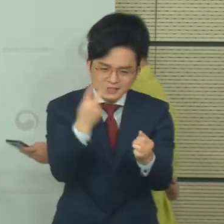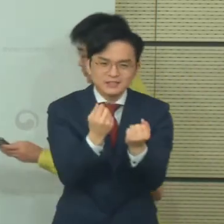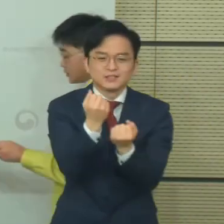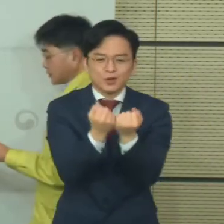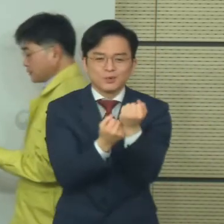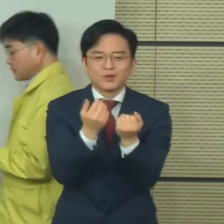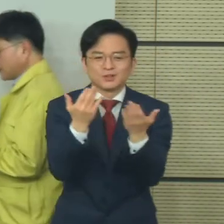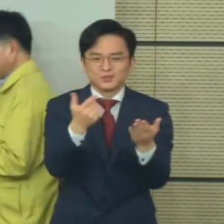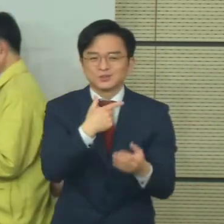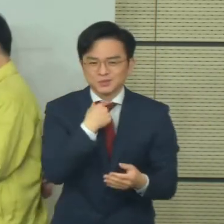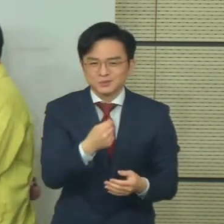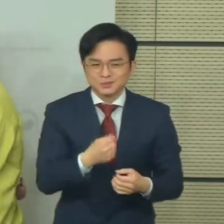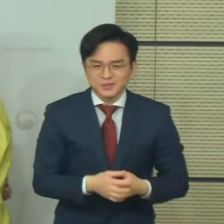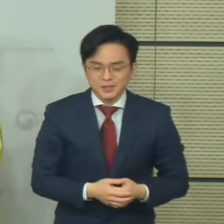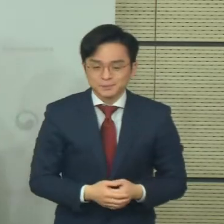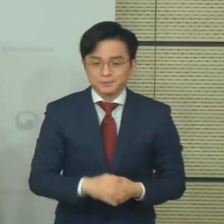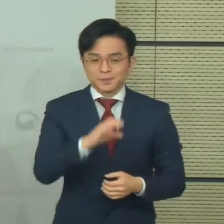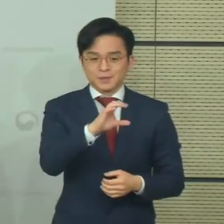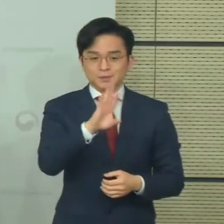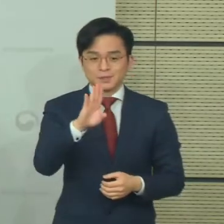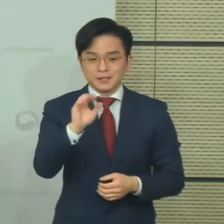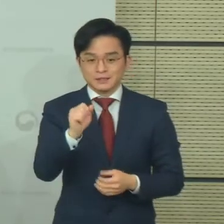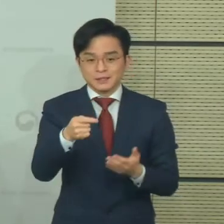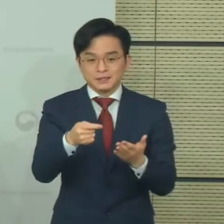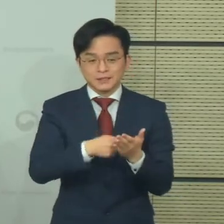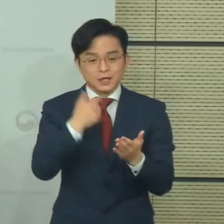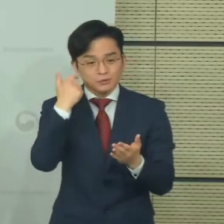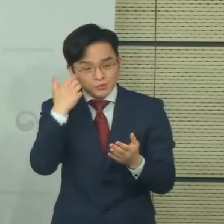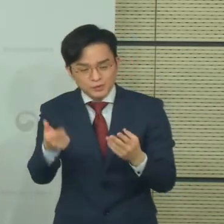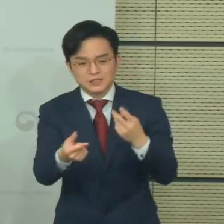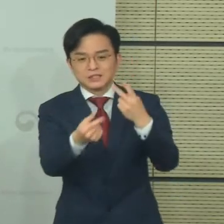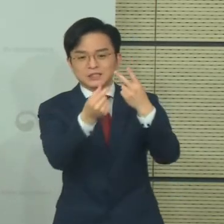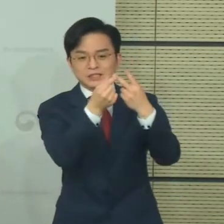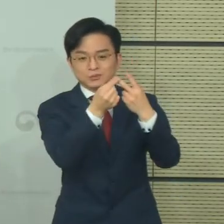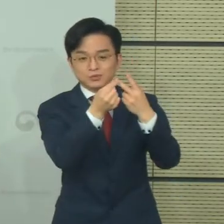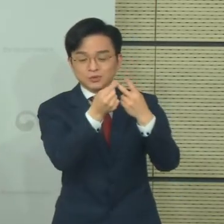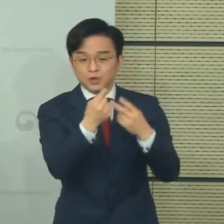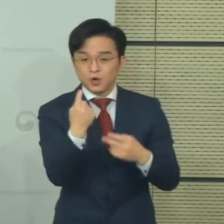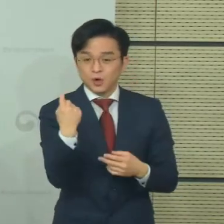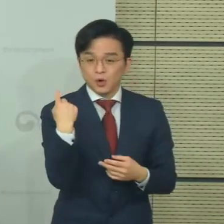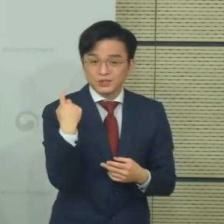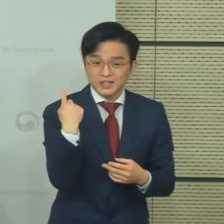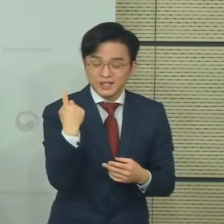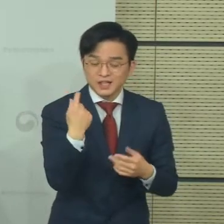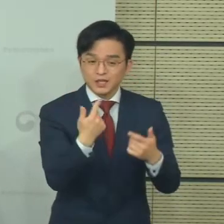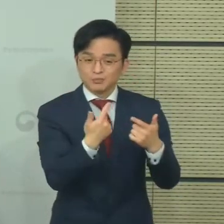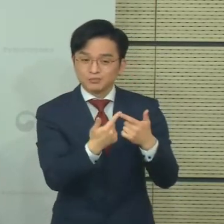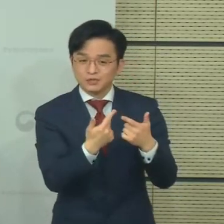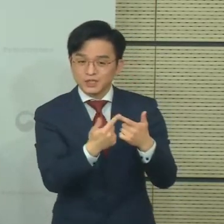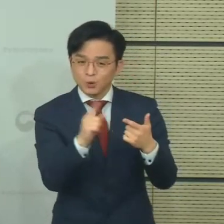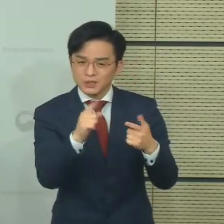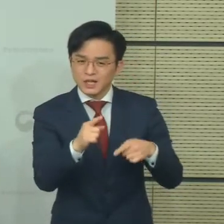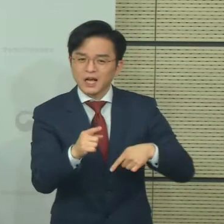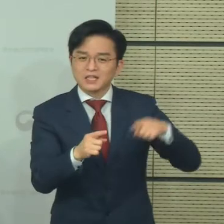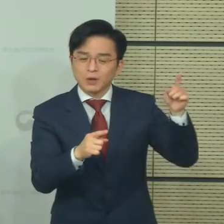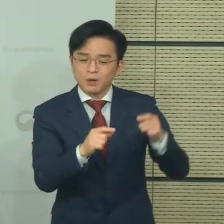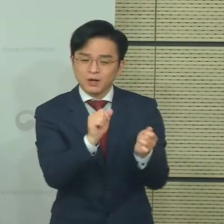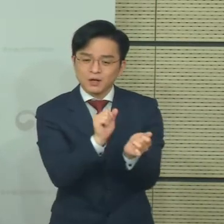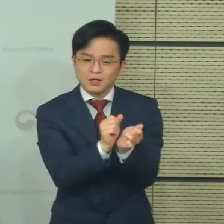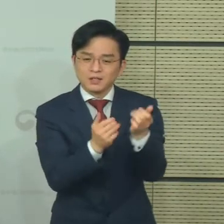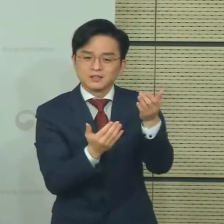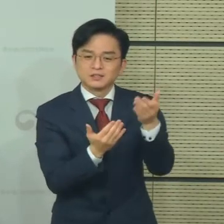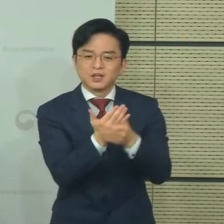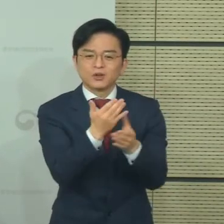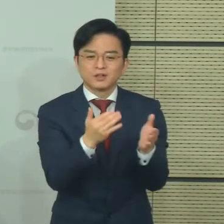두 번째 질의입니다. 어제 부산에서 산수유 축제를 다녀와서 확진됐다는 사람들도 나오고 있는데요. 적당한